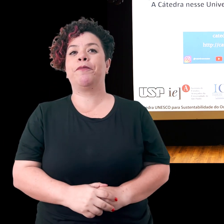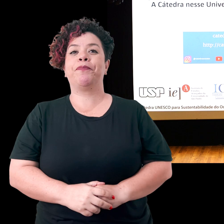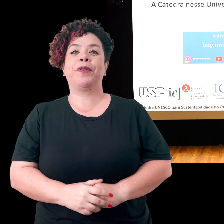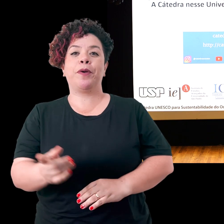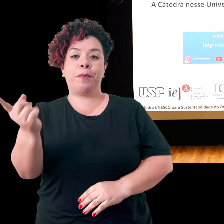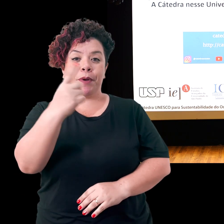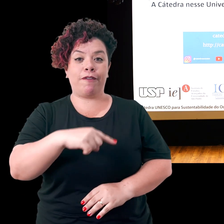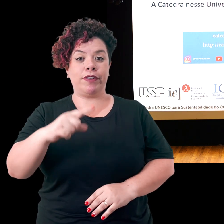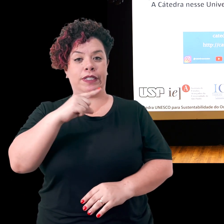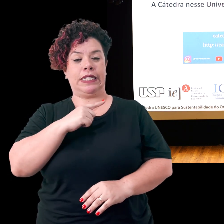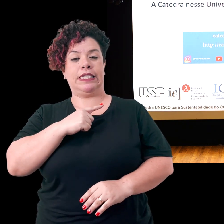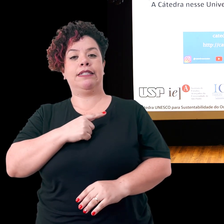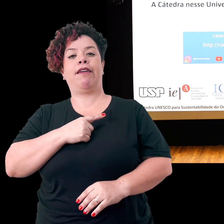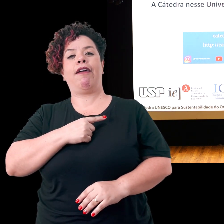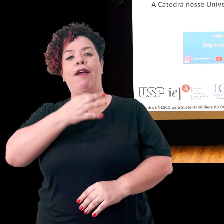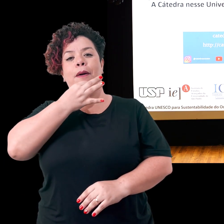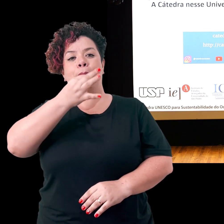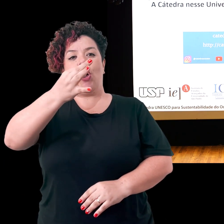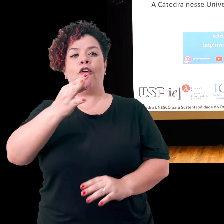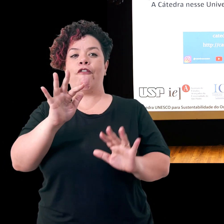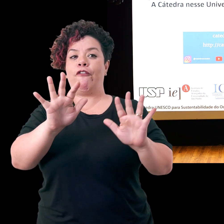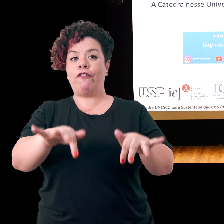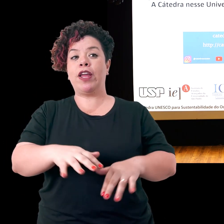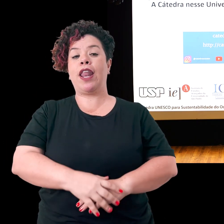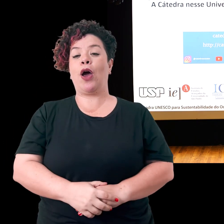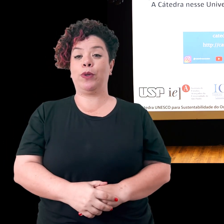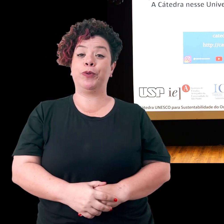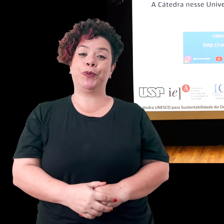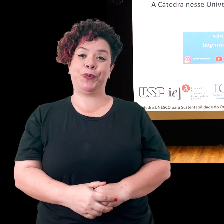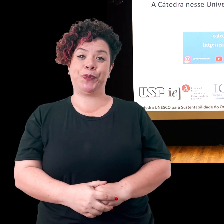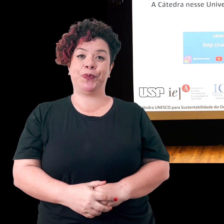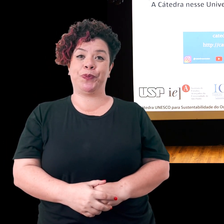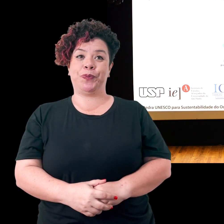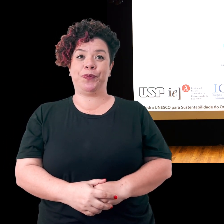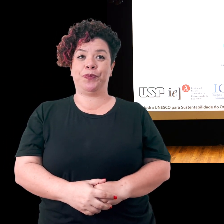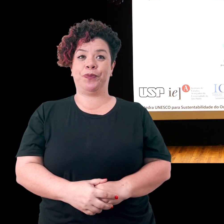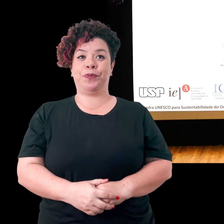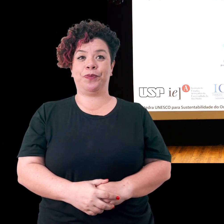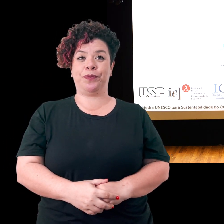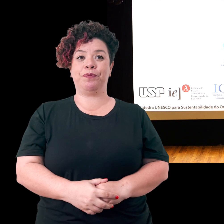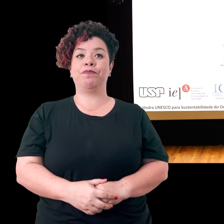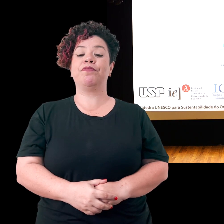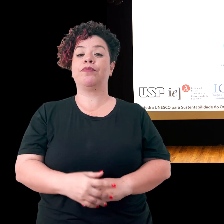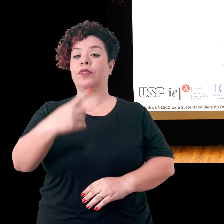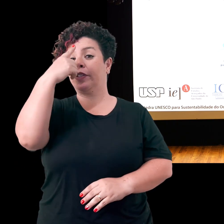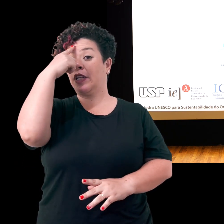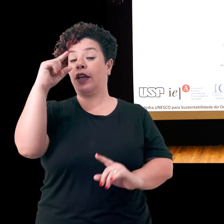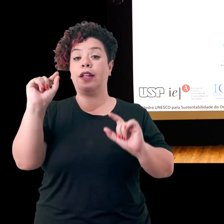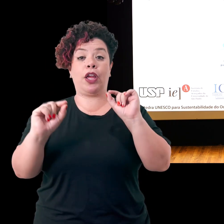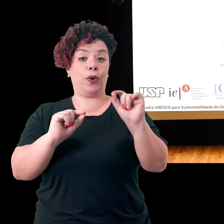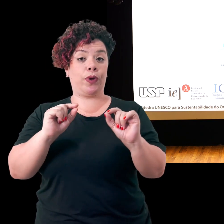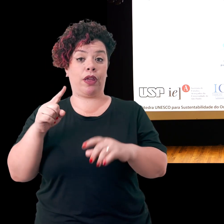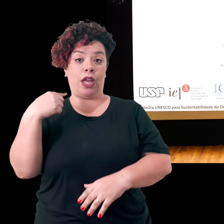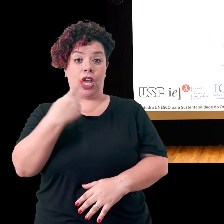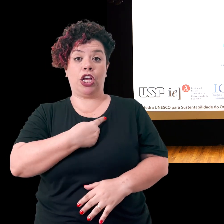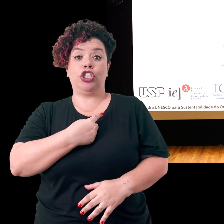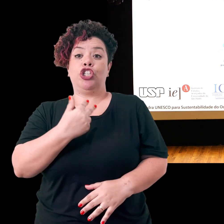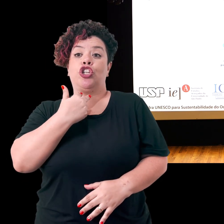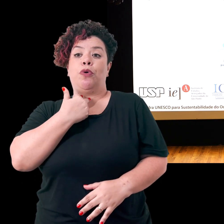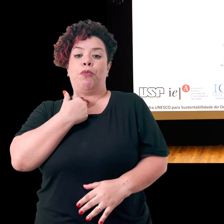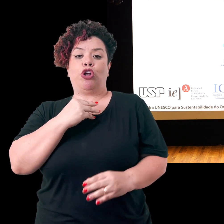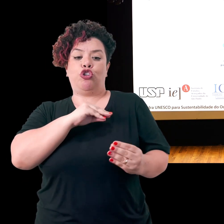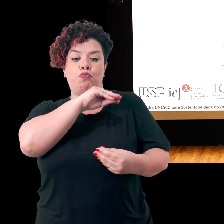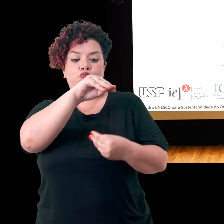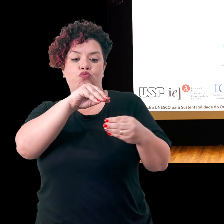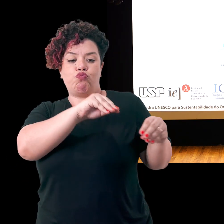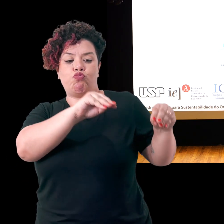para deixar uma mensagem final, nesse último minuto que falta, né? A ideia de que a gente não pode ser